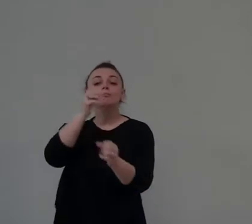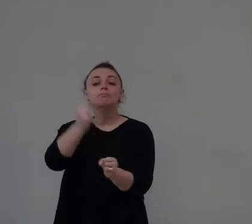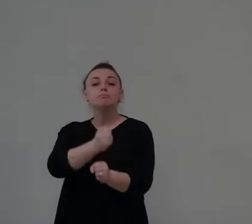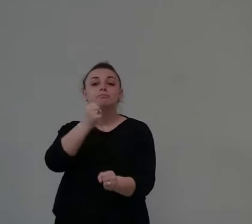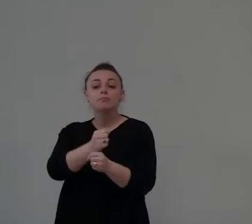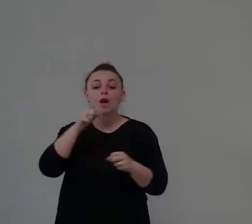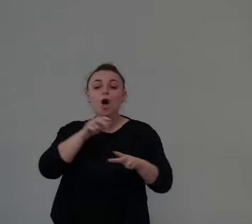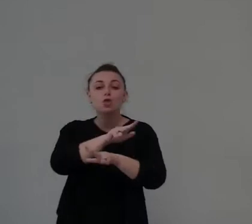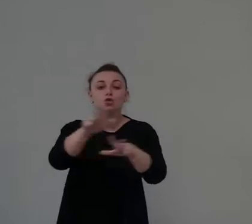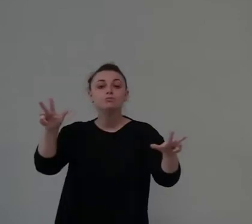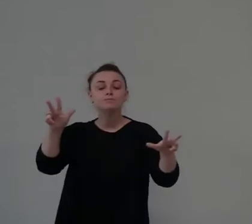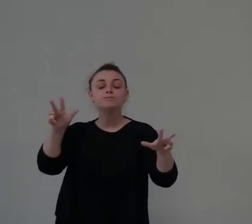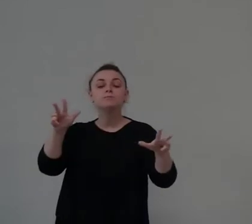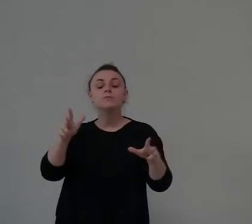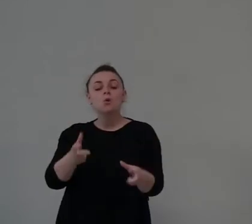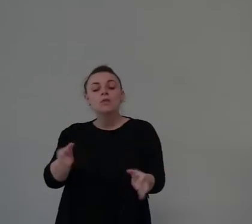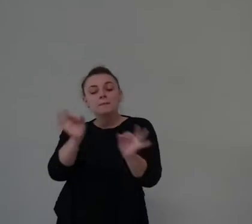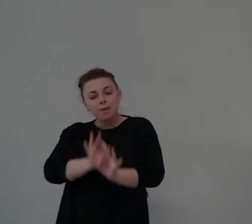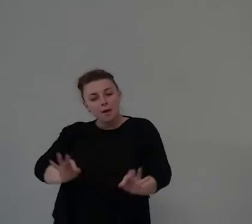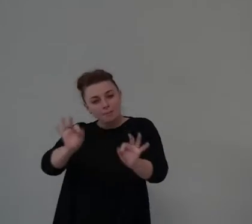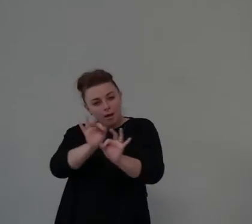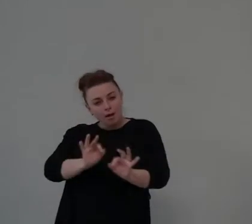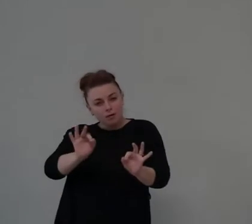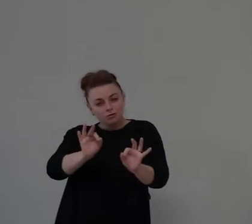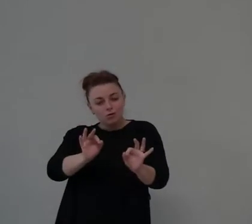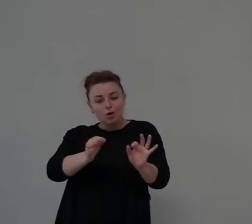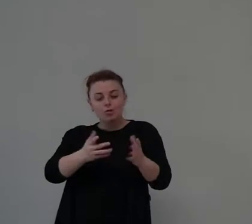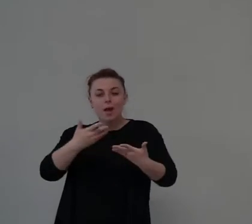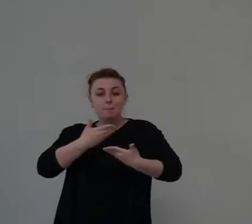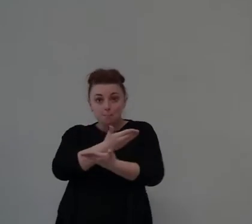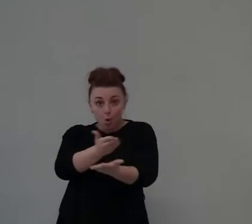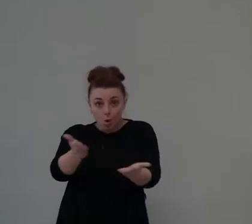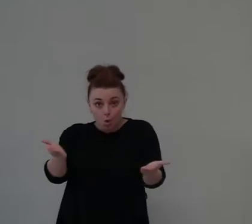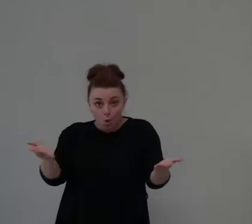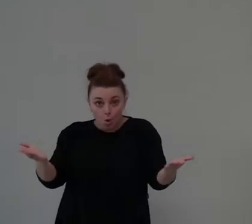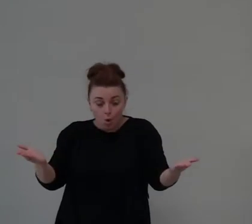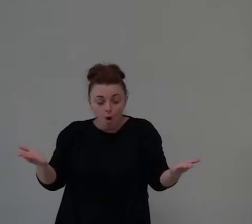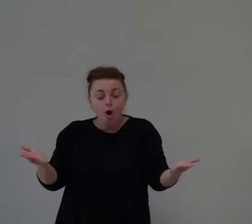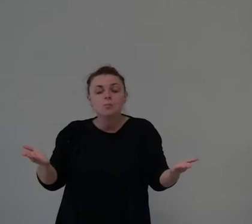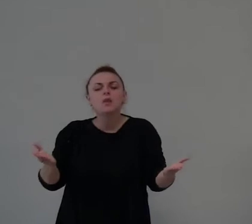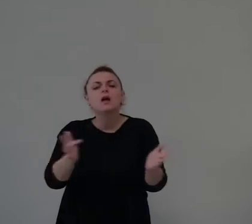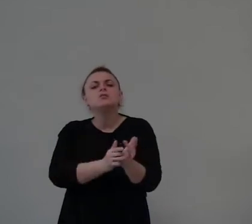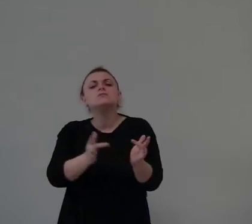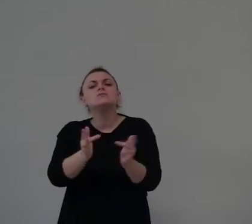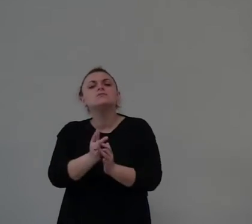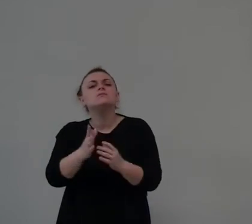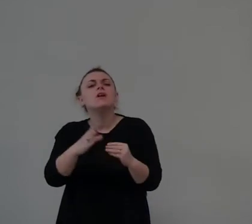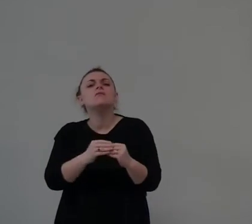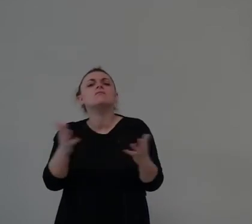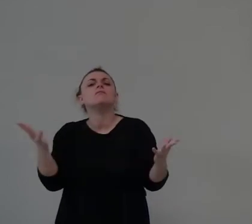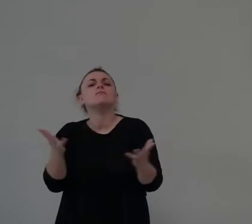permezzo della preparazione al ministero pubblico di Gesù, Gesù sta praticando molte delle discipline